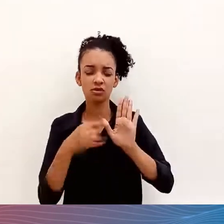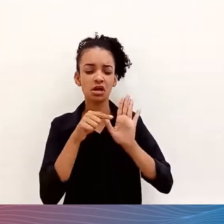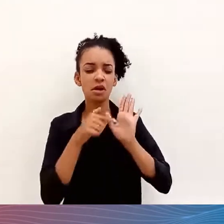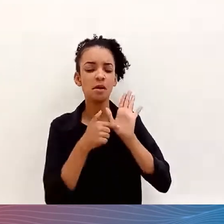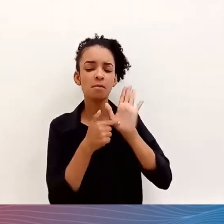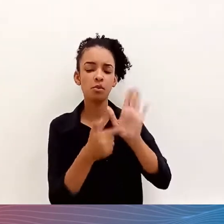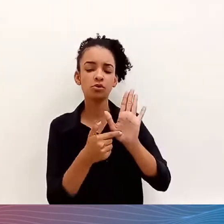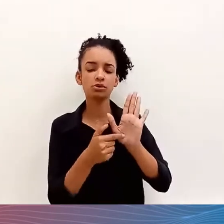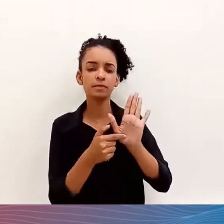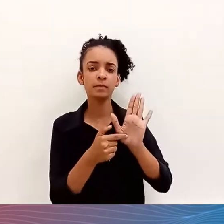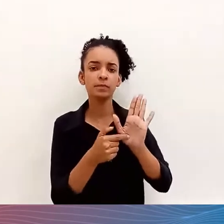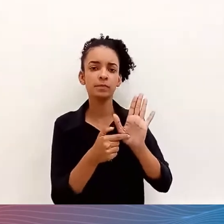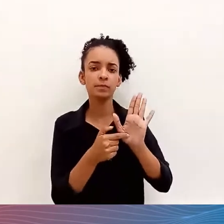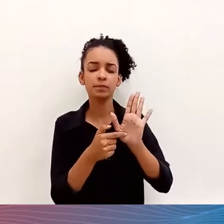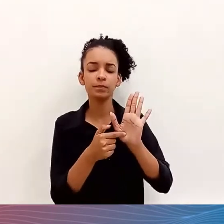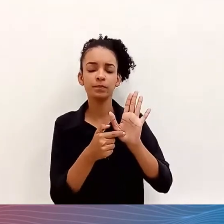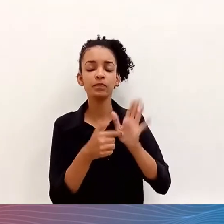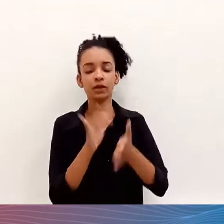vamos lá.